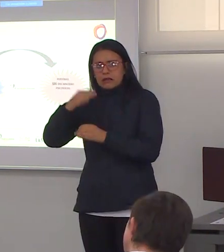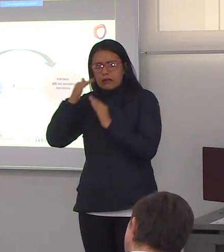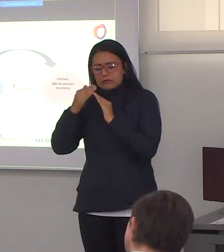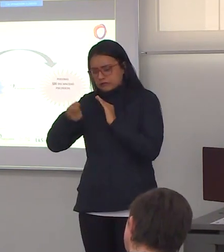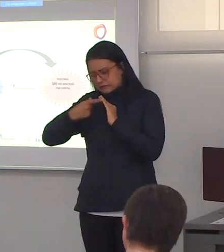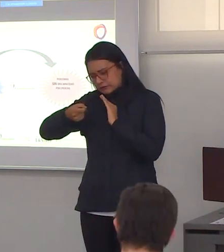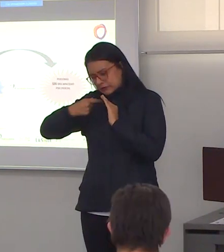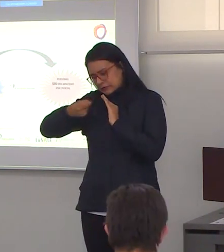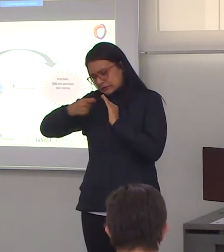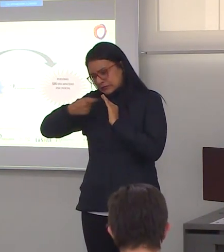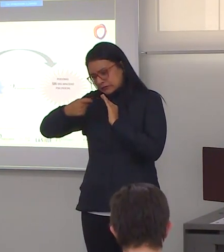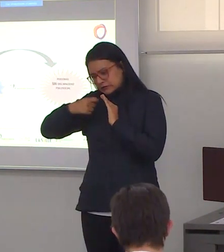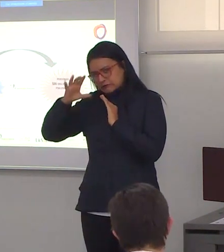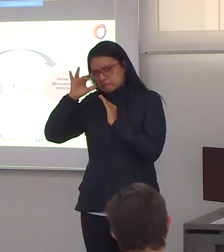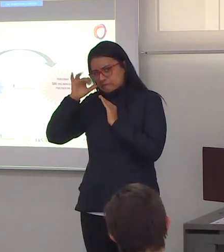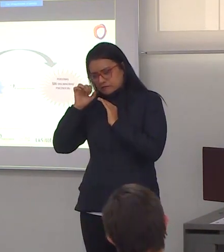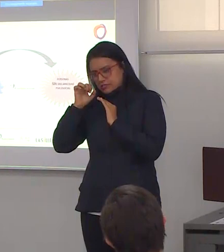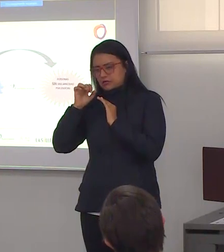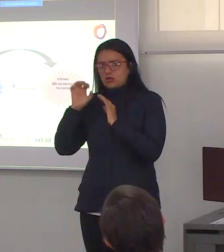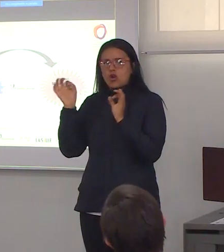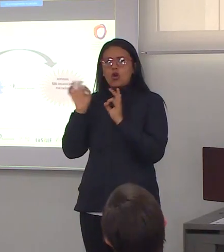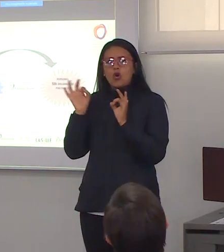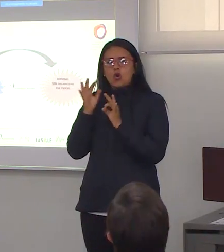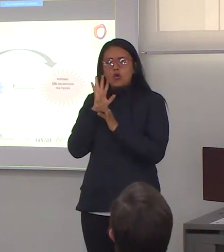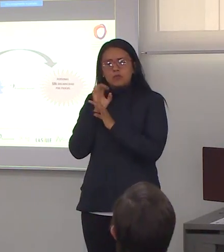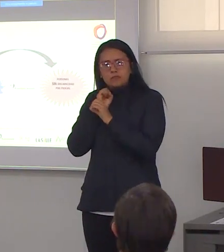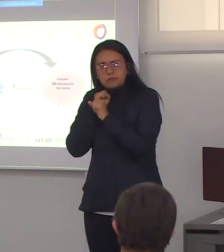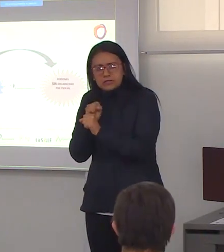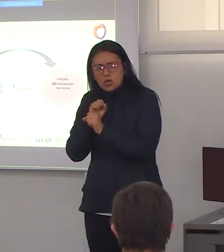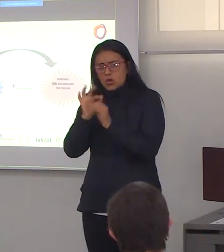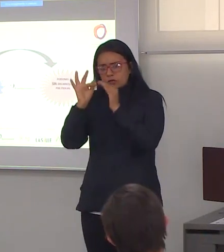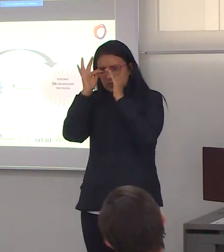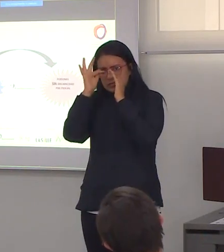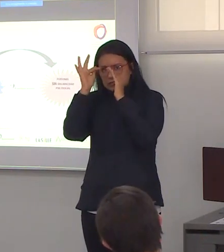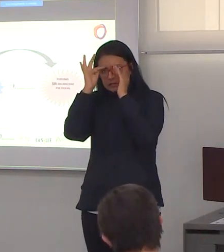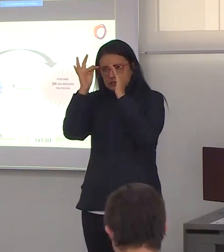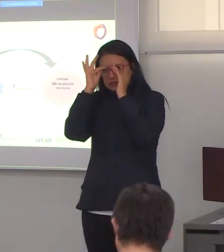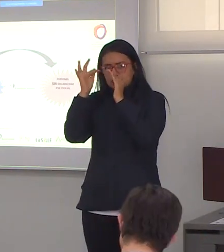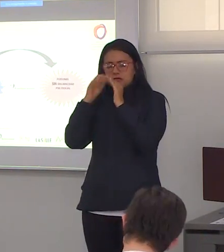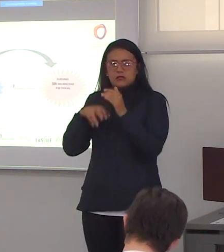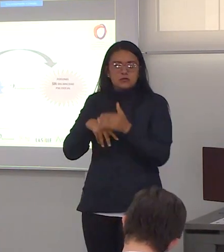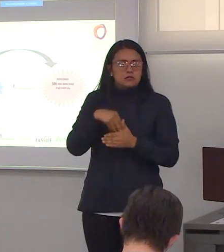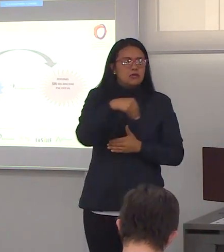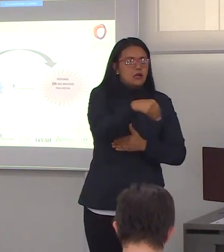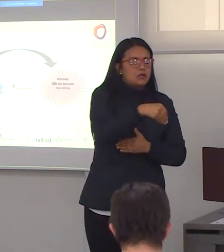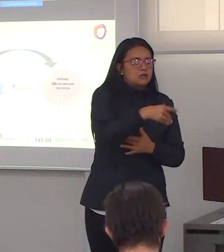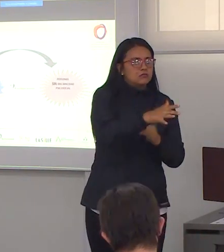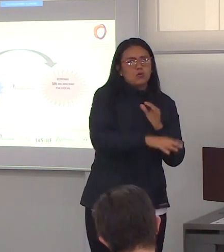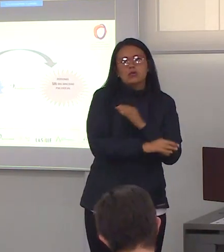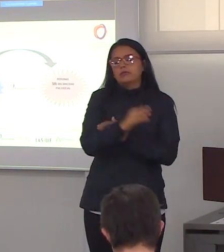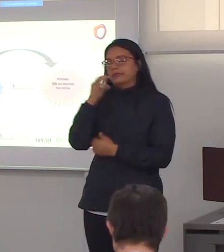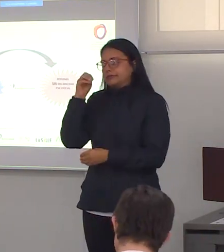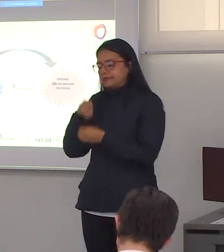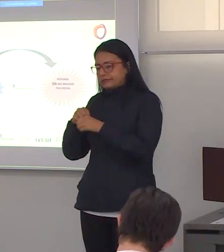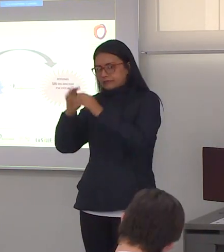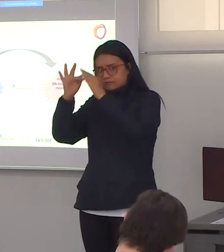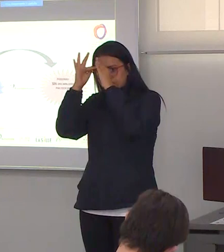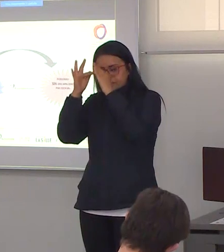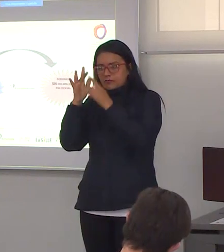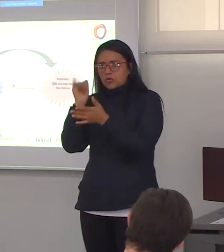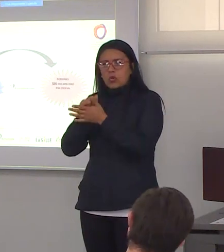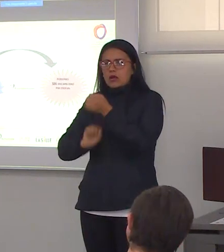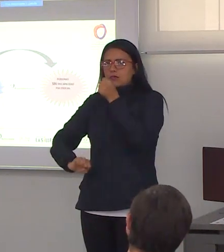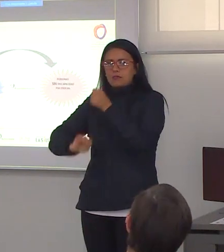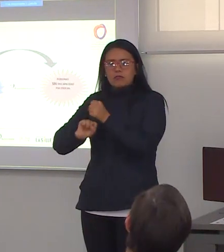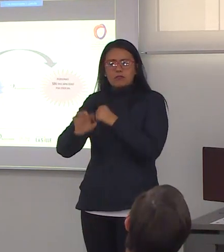medicamentos o siguen en el ciclo vicioso de la hospitalización y salen y vuelven y se hospitalizan porque no hay una red de